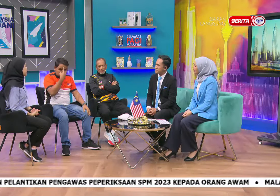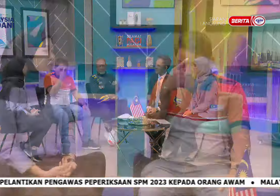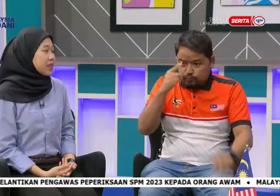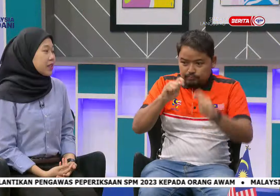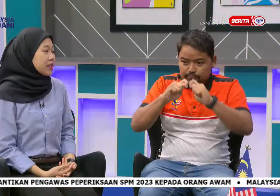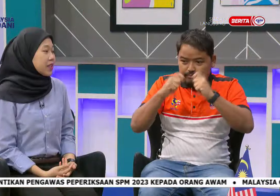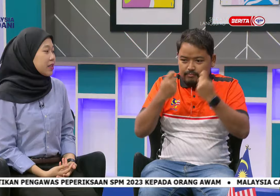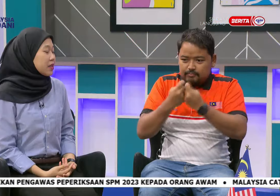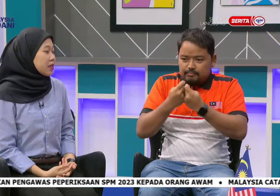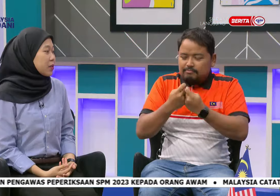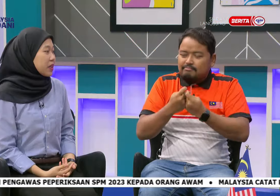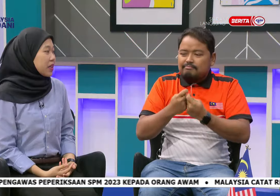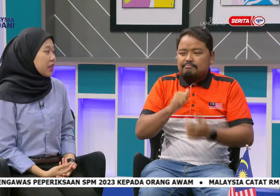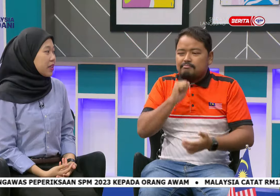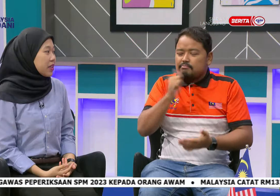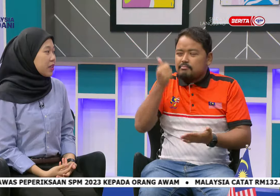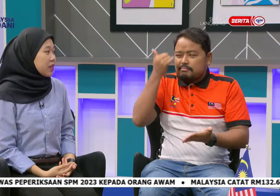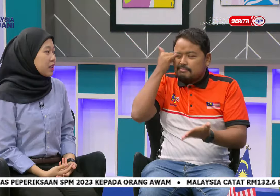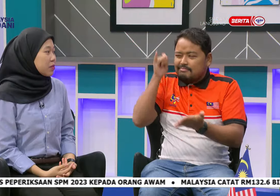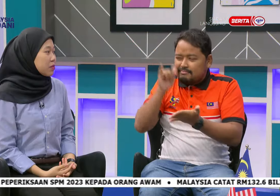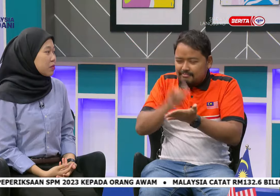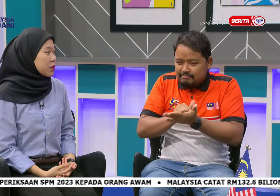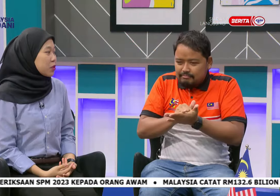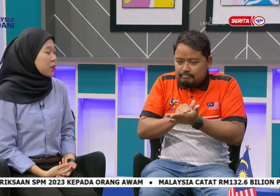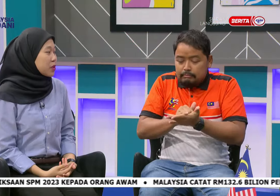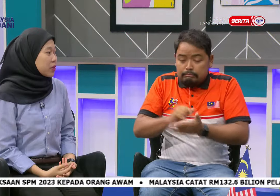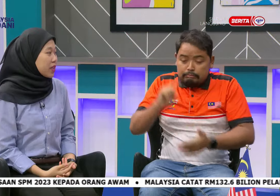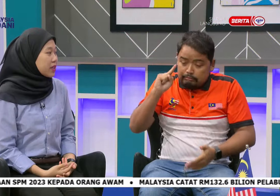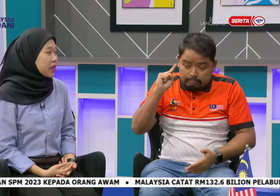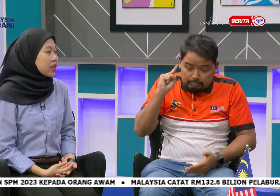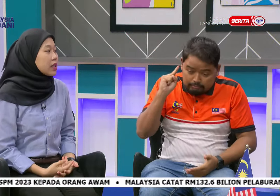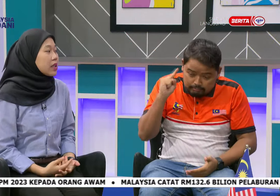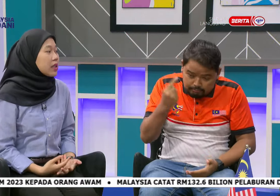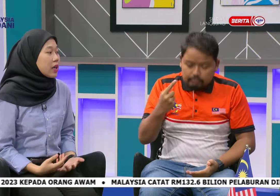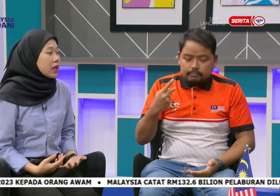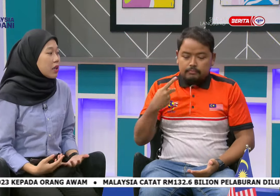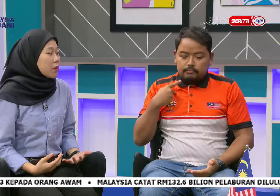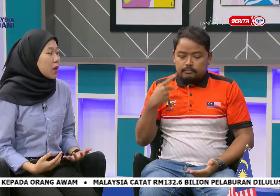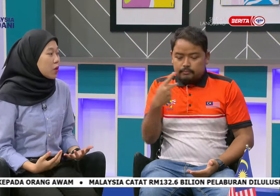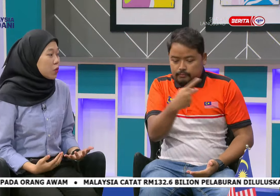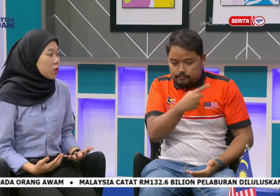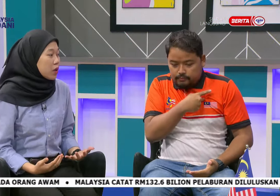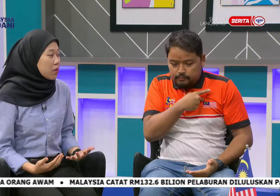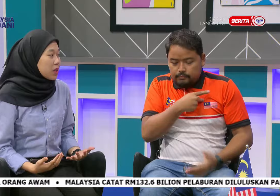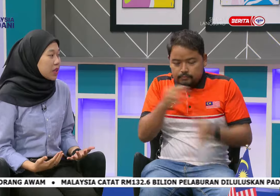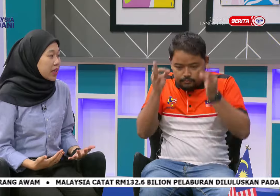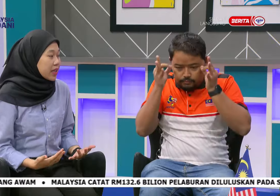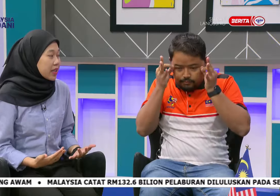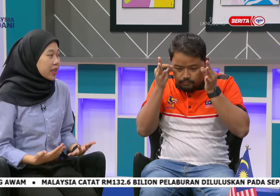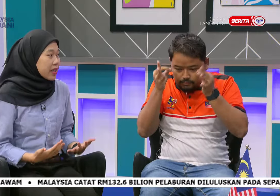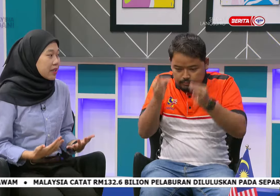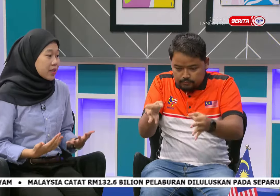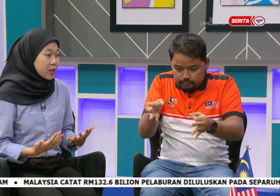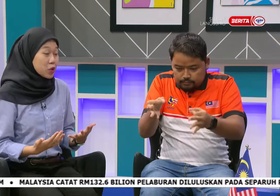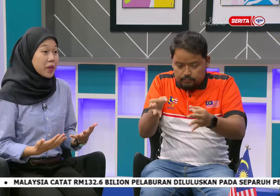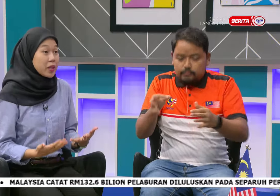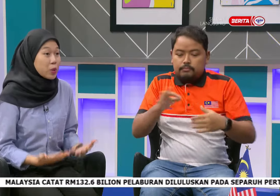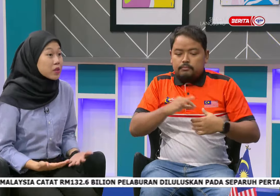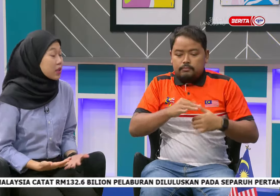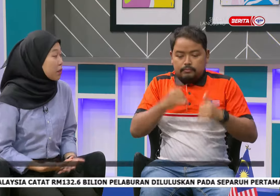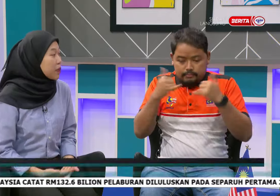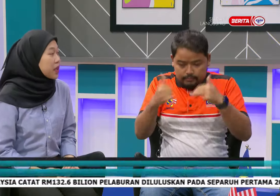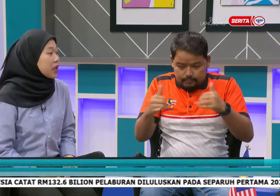daripada saya sebagai pengurus pasukan saya tidak mau meletakkan keyakinan